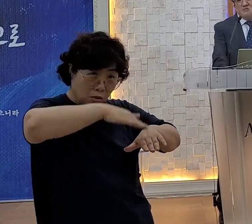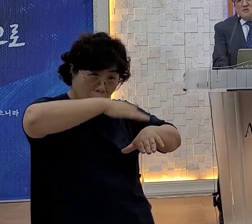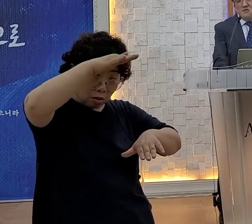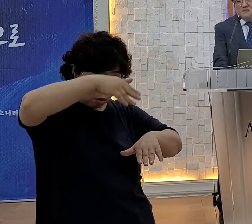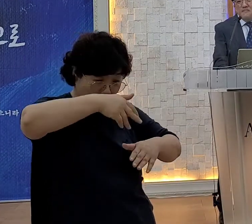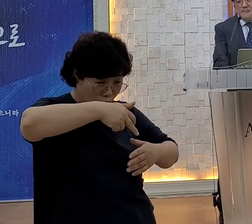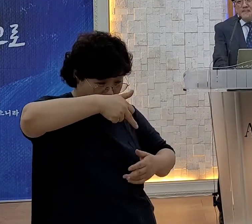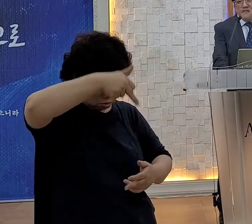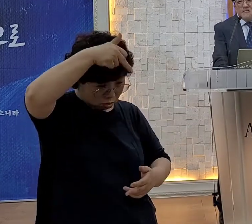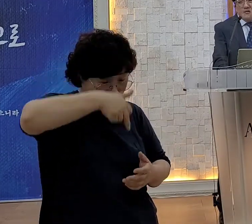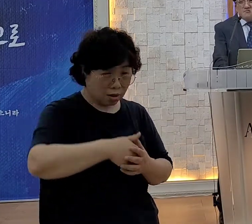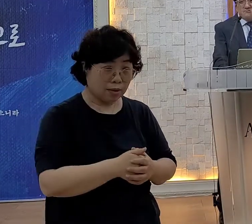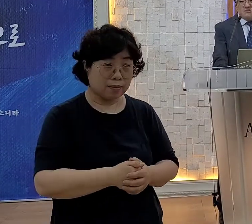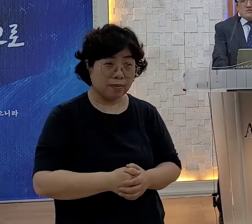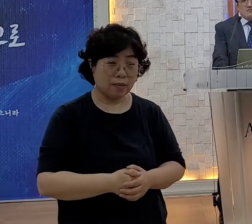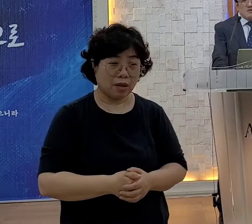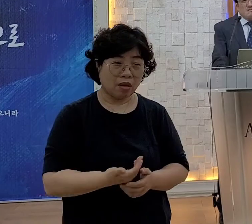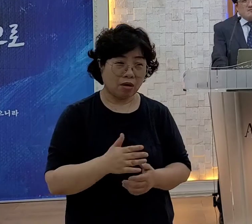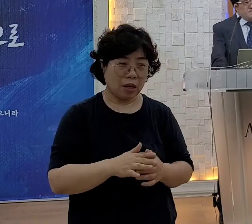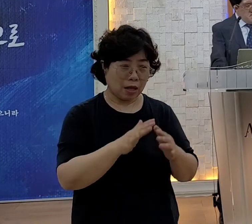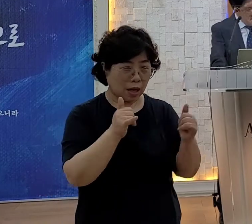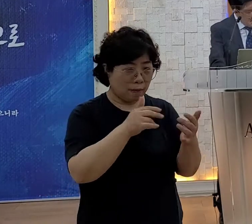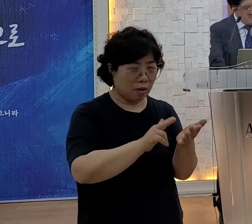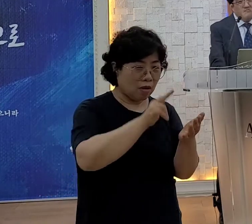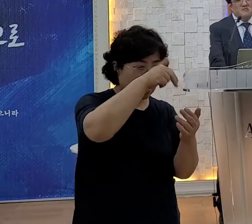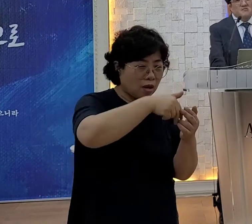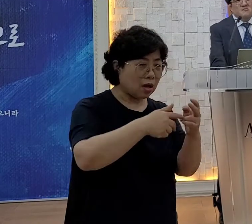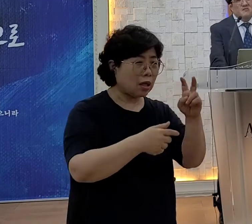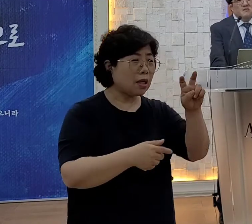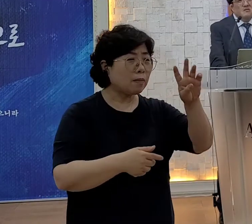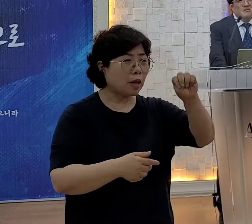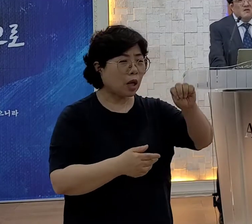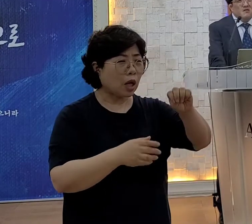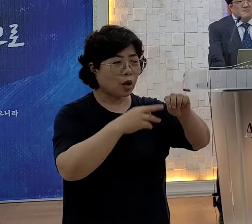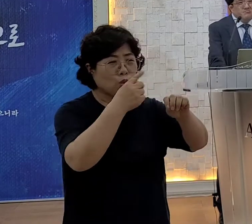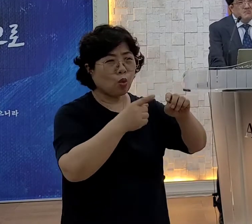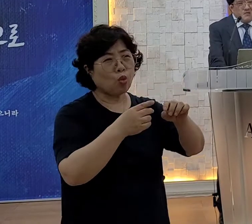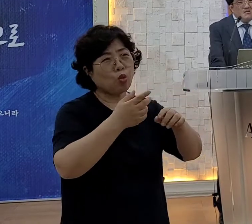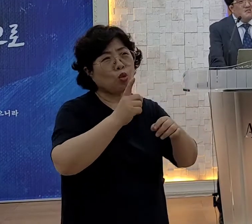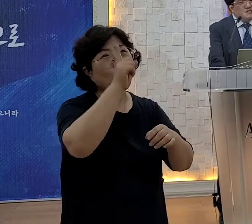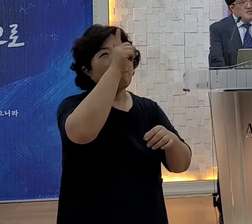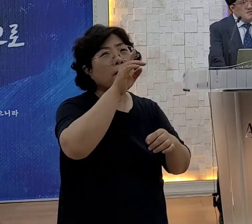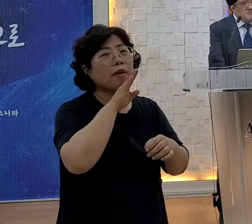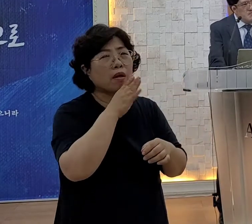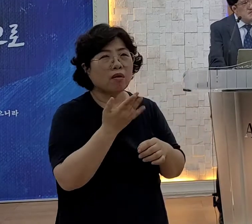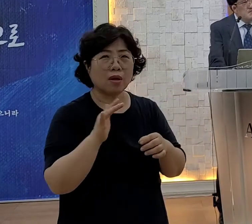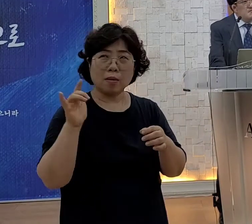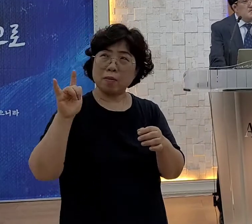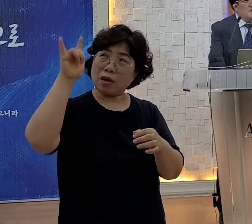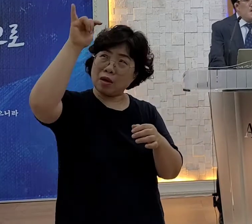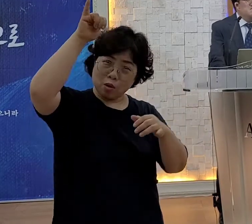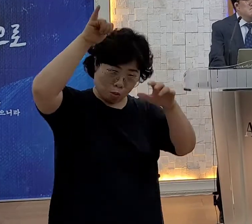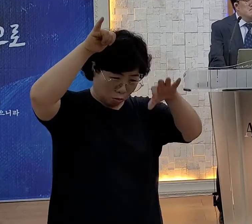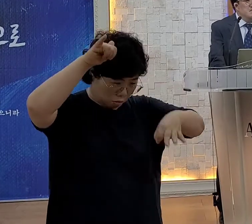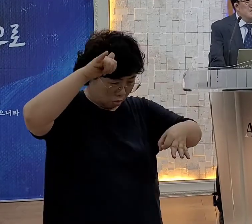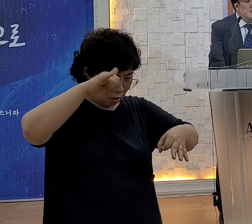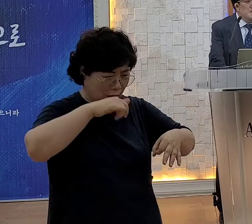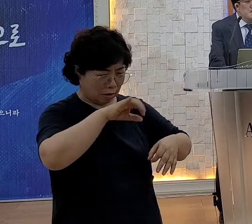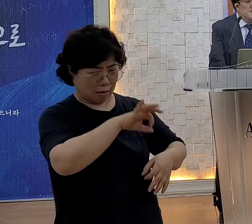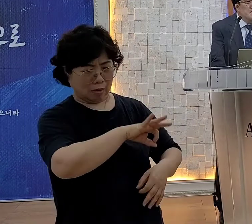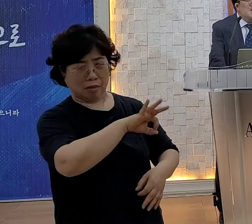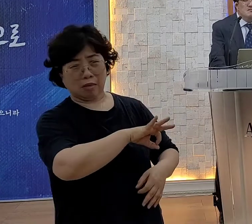사람으로 보이는데 저 수천 킬로 상공에서 비행기에서 보면 정말 땅인지 뭐 떴는지 알 수